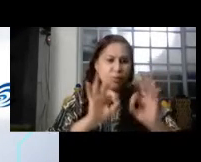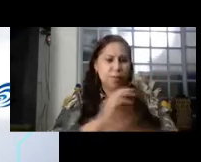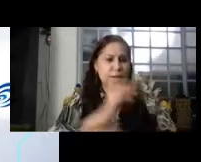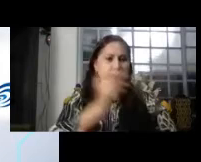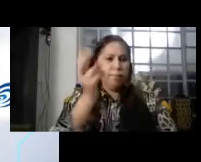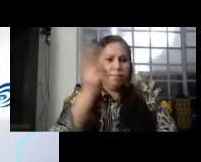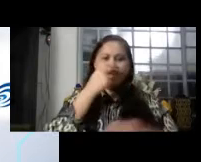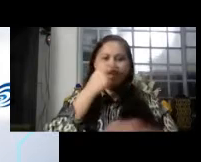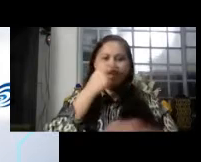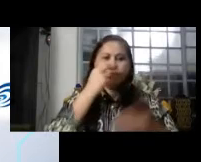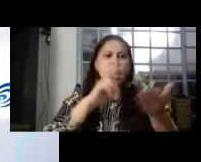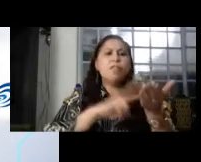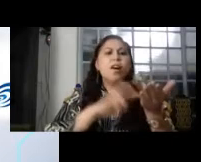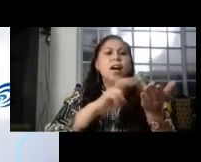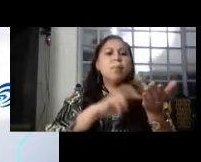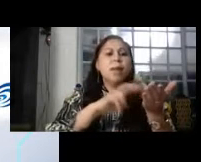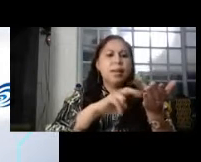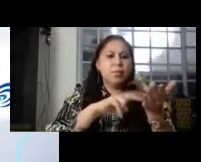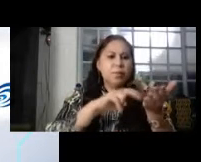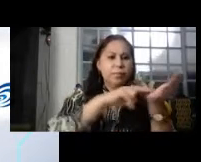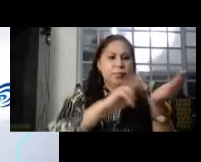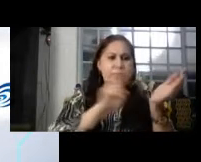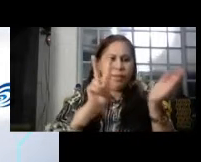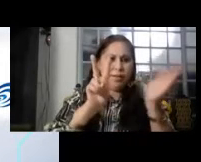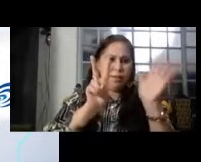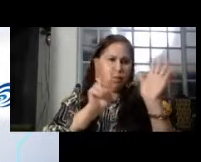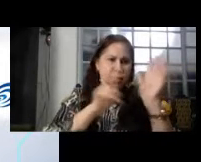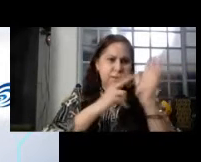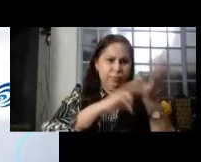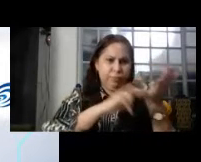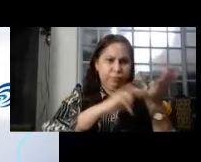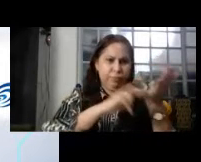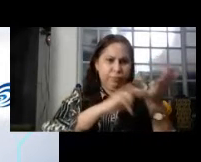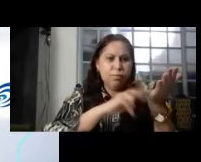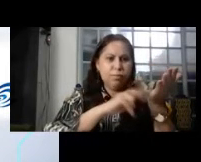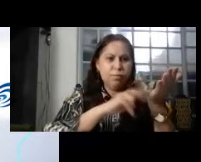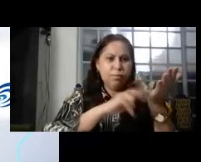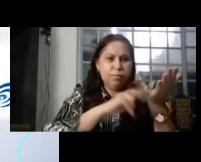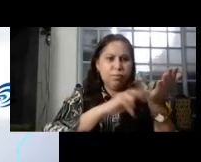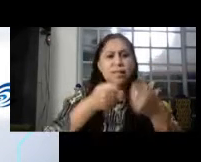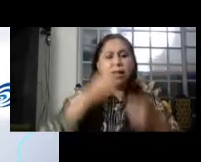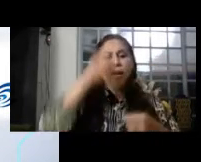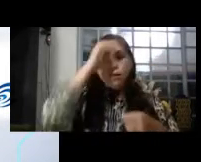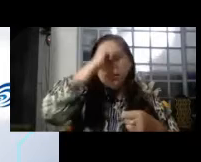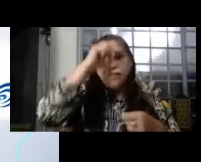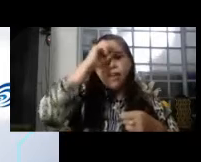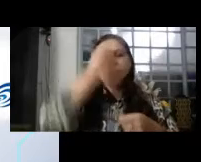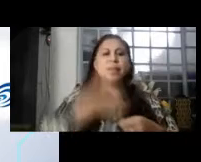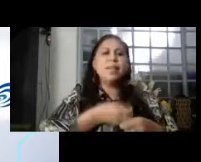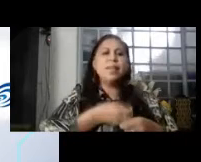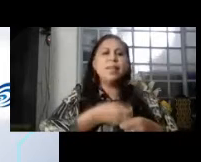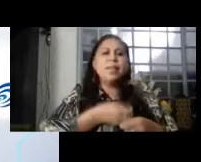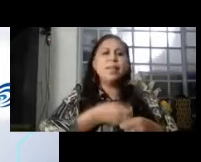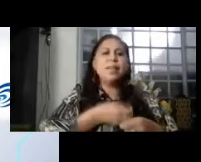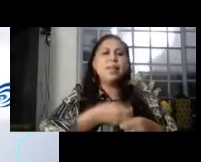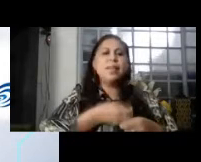estruturas, aí vocabulário, assim o sinal, que são os sinais, você vai aprender